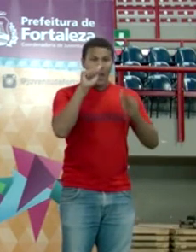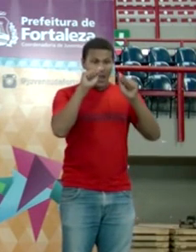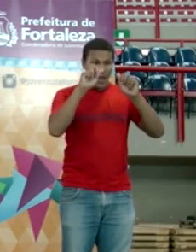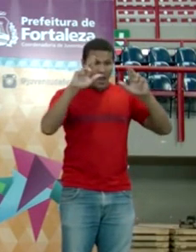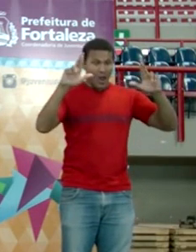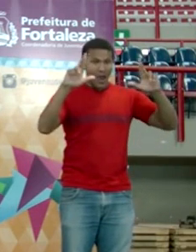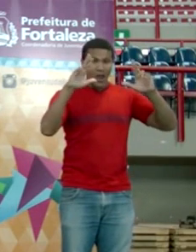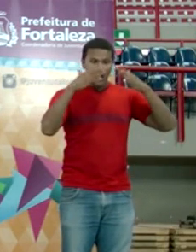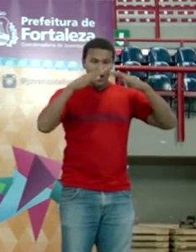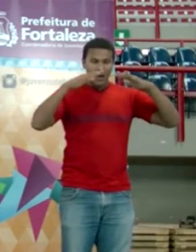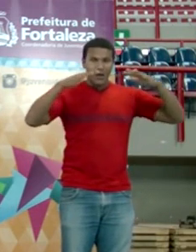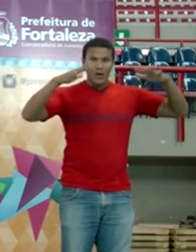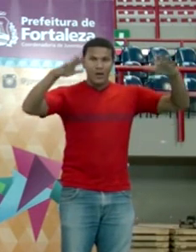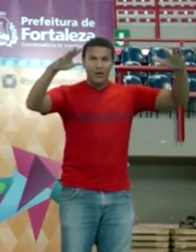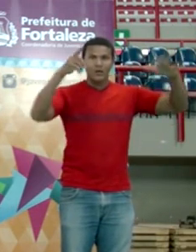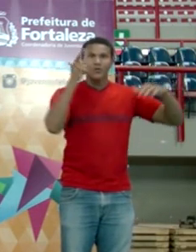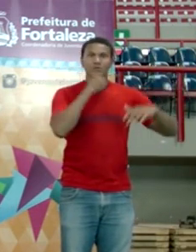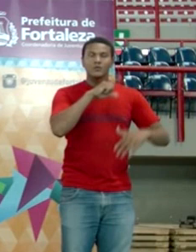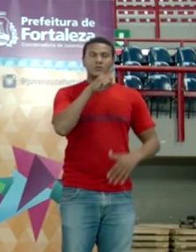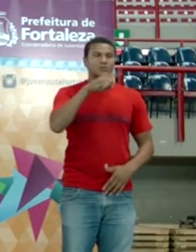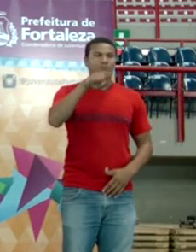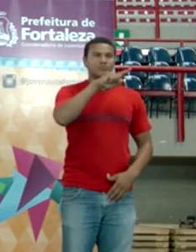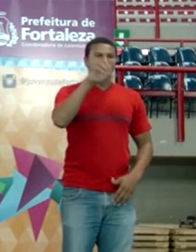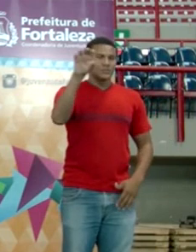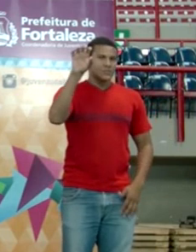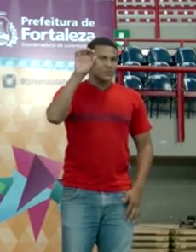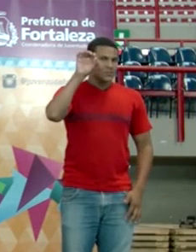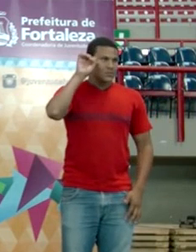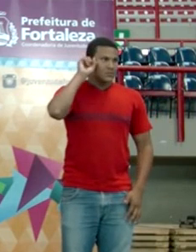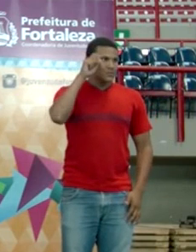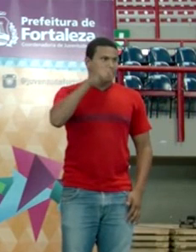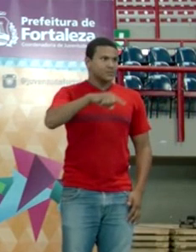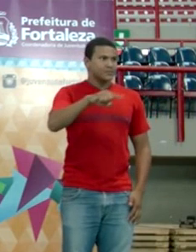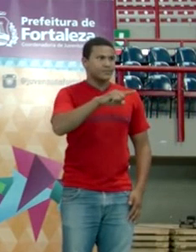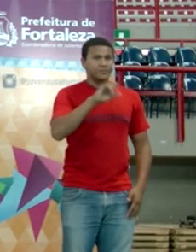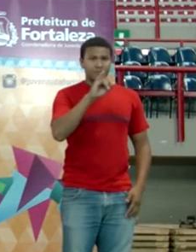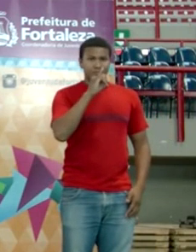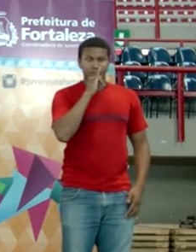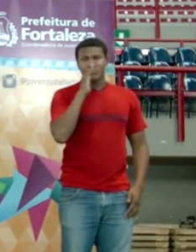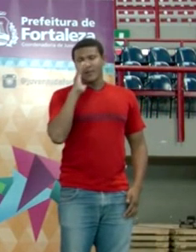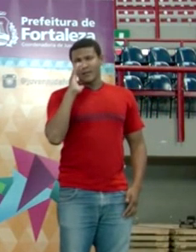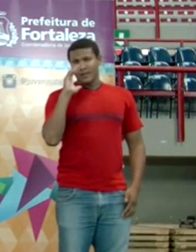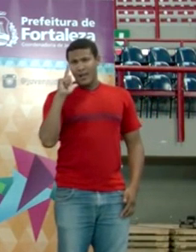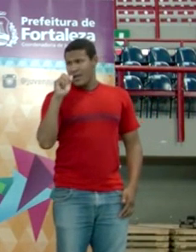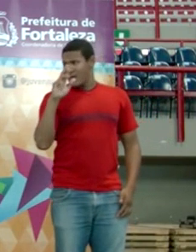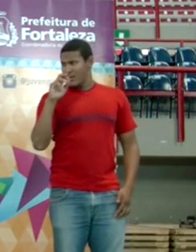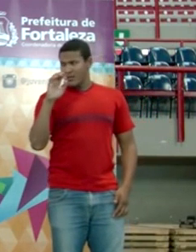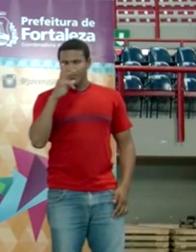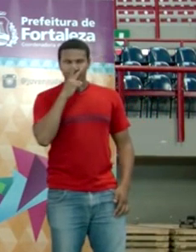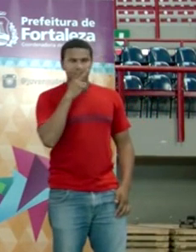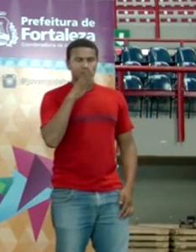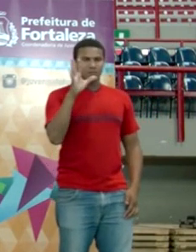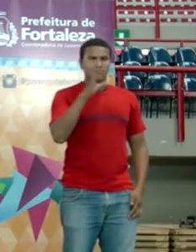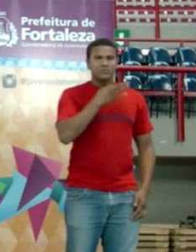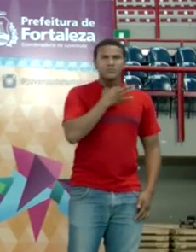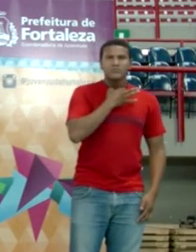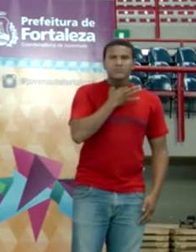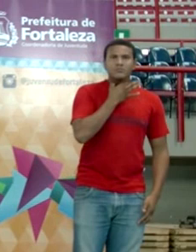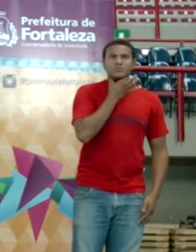vibra e sai. Se, no caso aqui, o que está acontecendo é que ele está entrando nesse